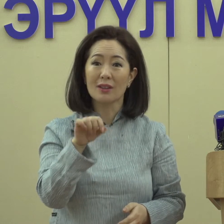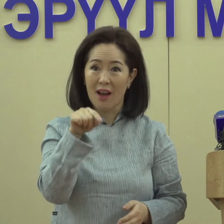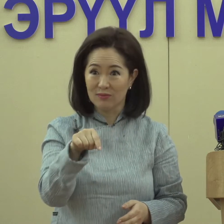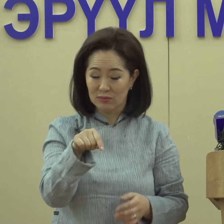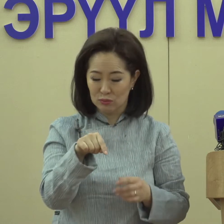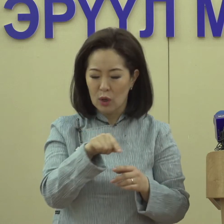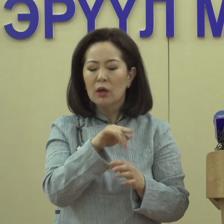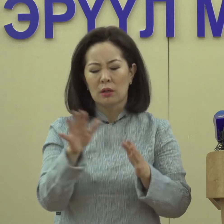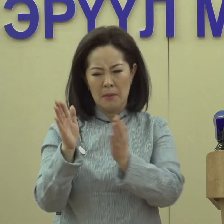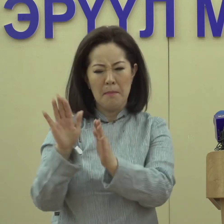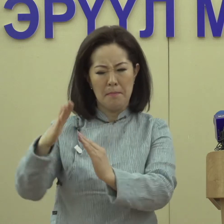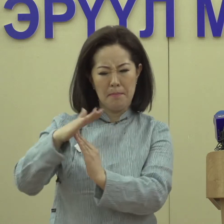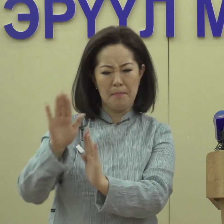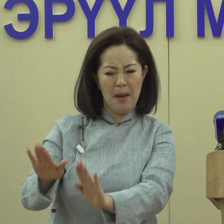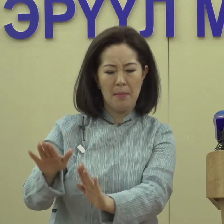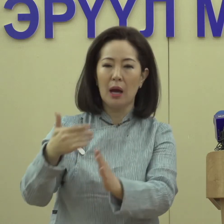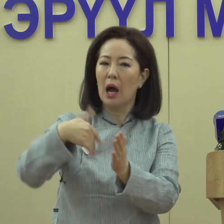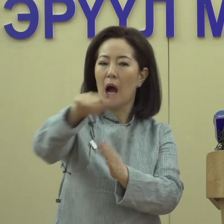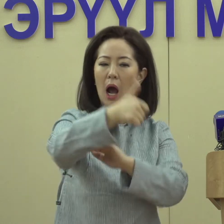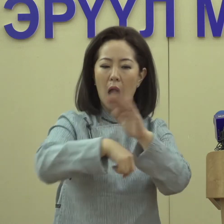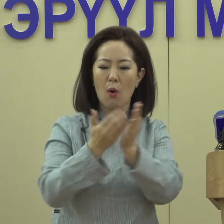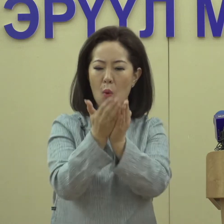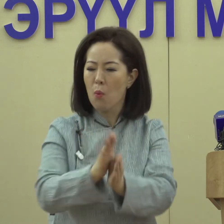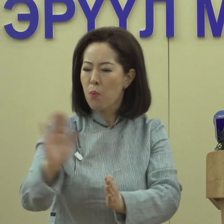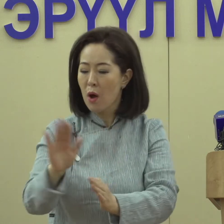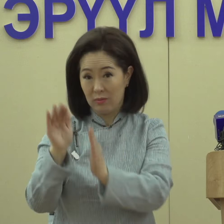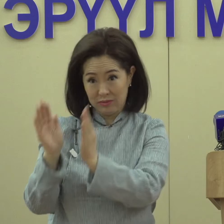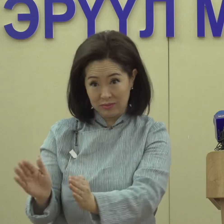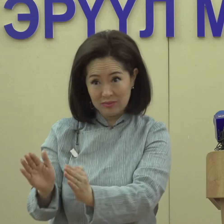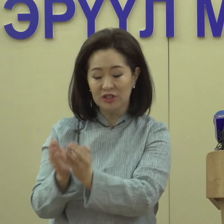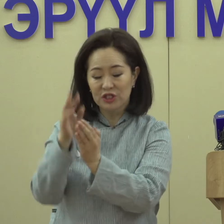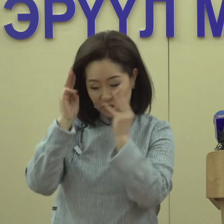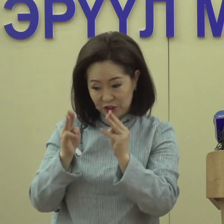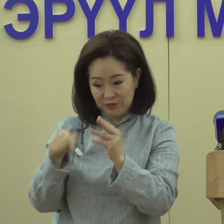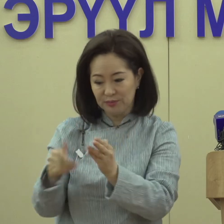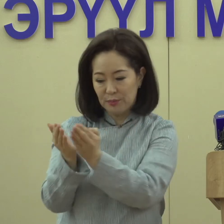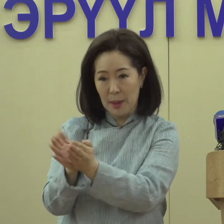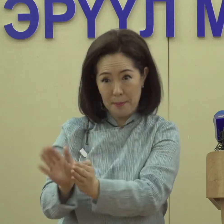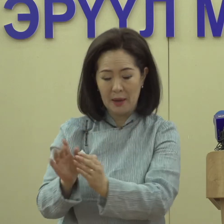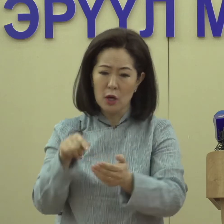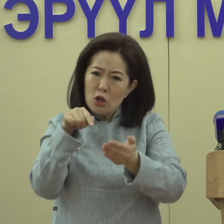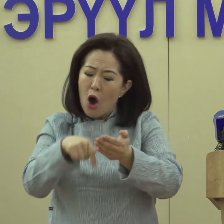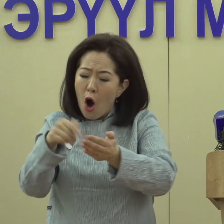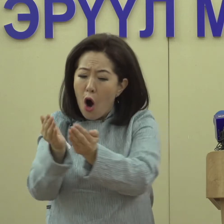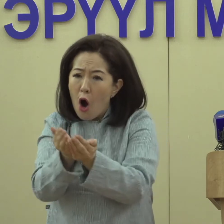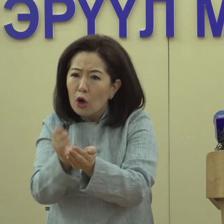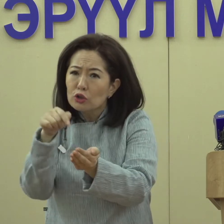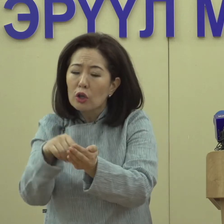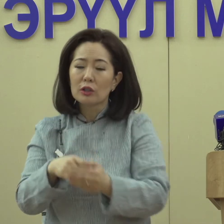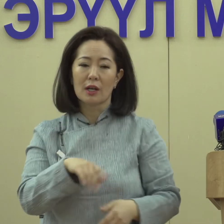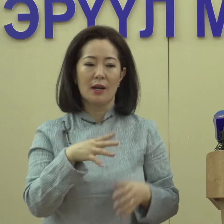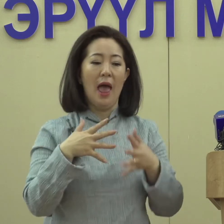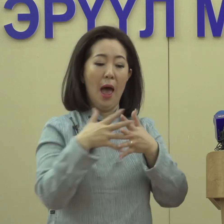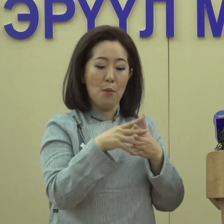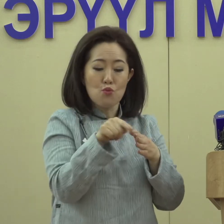одоо зогсоохоор шийдрийг тус улсын эрх баригчид гаргасан байгаа. За уг онгоцон дээр байгаа Калифорни